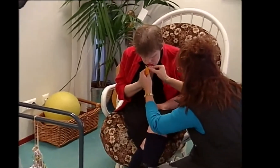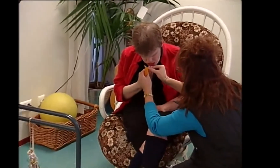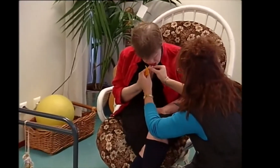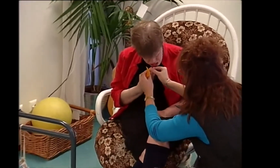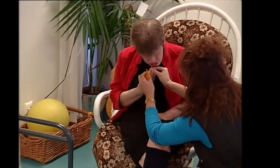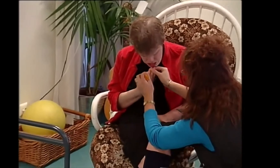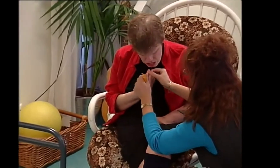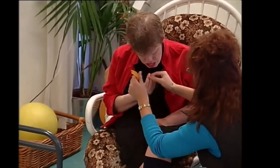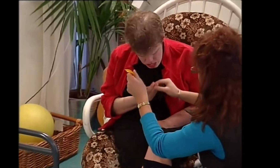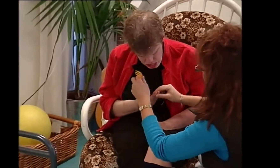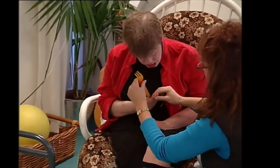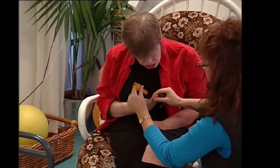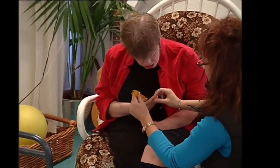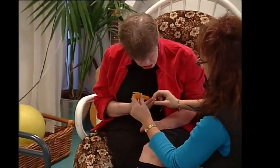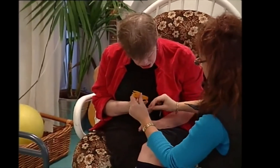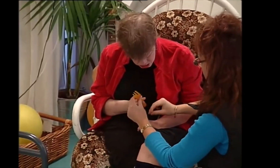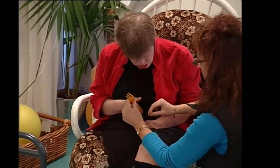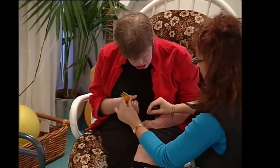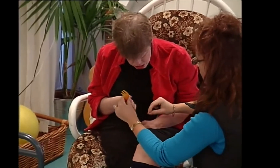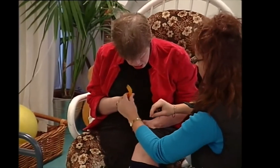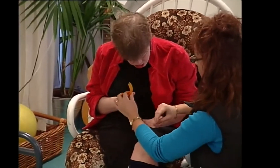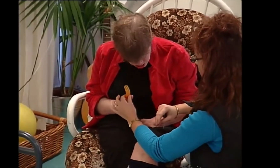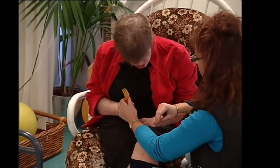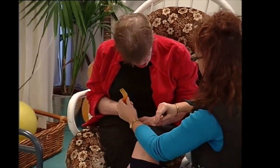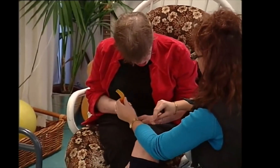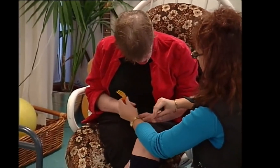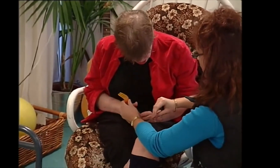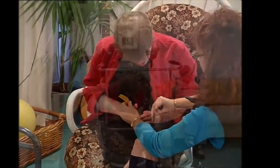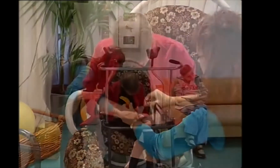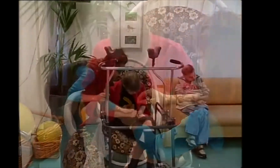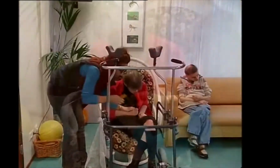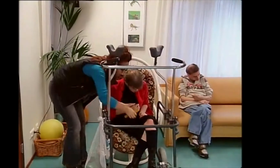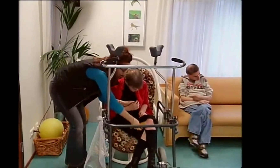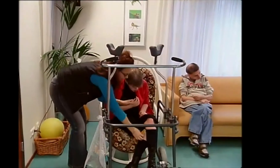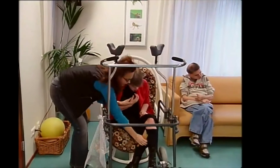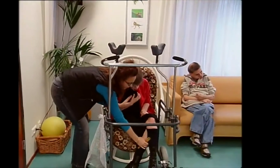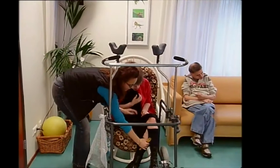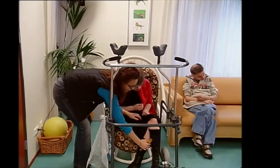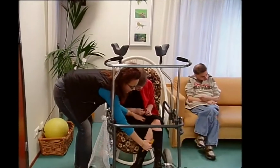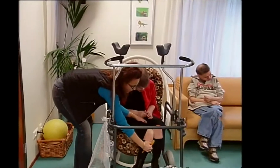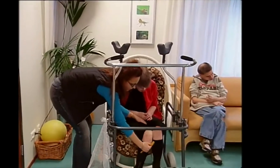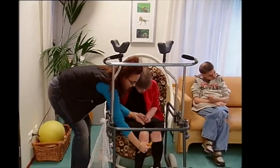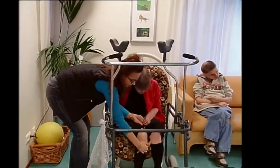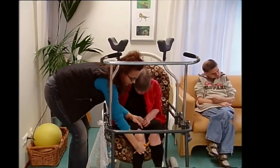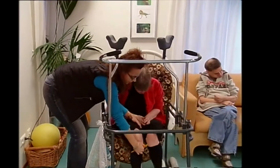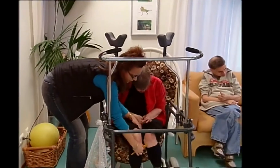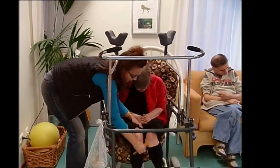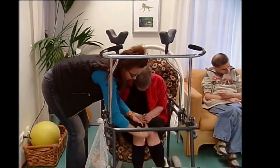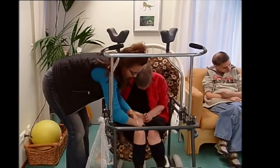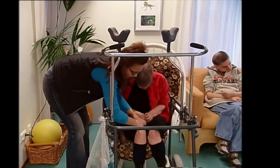We kondigen via de voortalige verwijzer aan dat we gaan eten. Vervolgens laat Tineke zien dat ze me begrijpt door te handelen, door